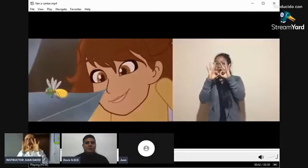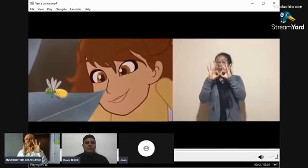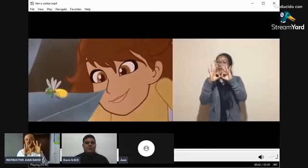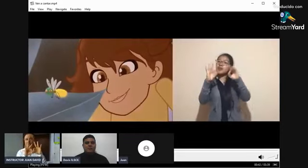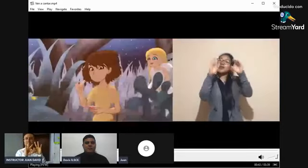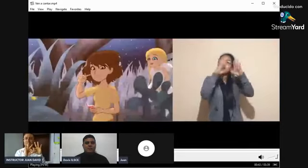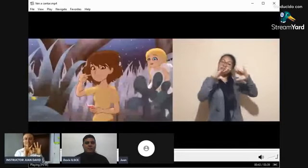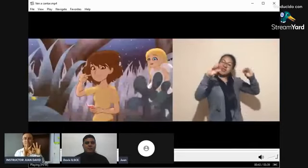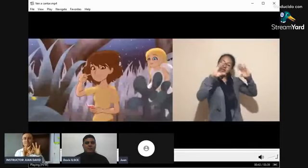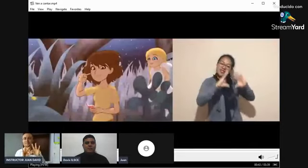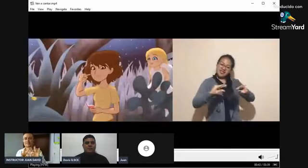voluntad.